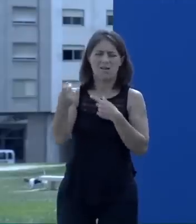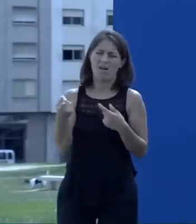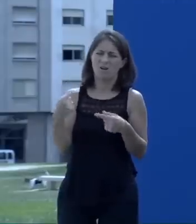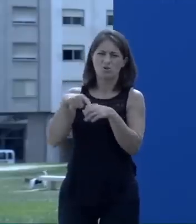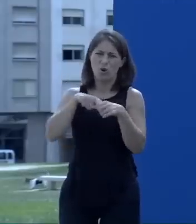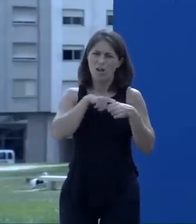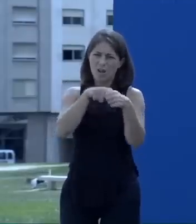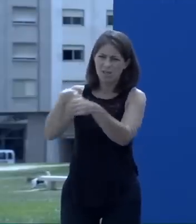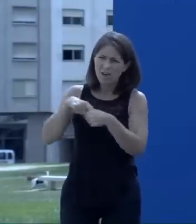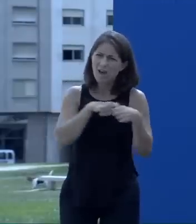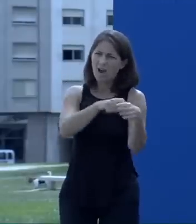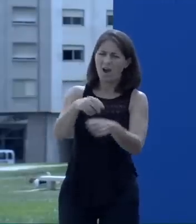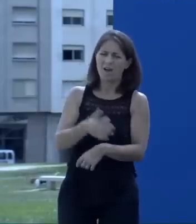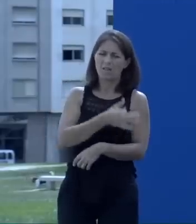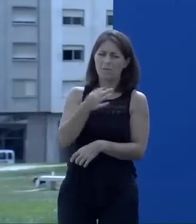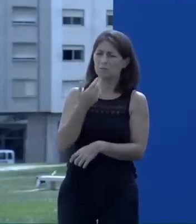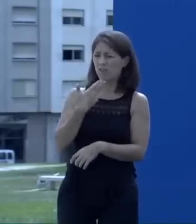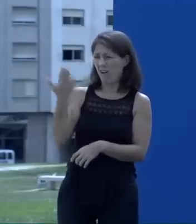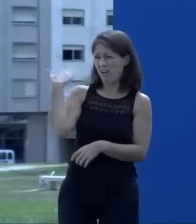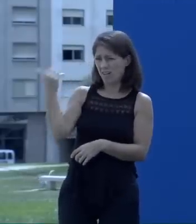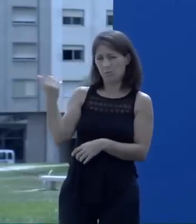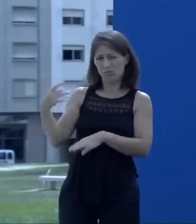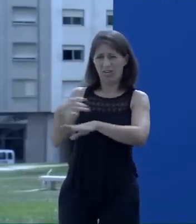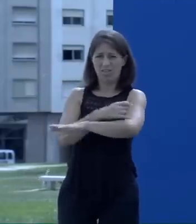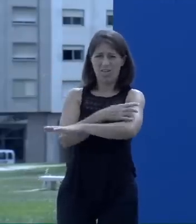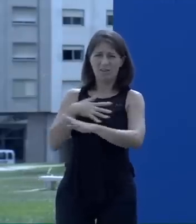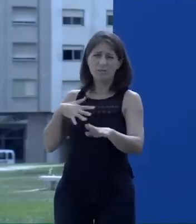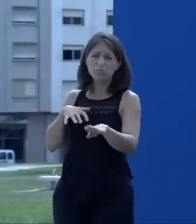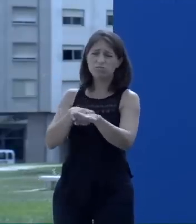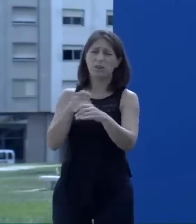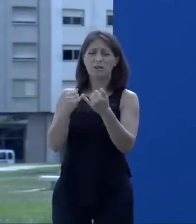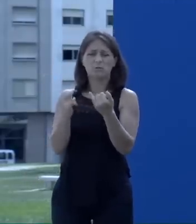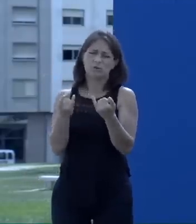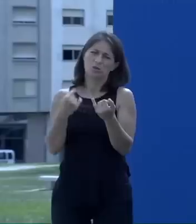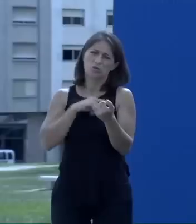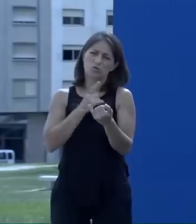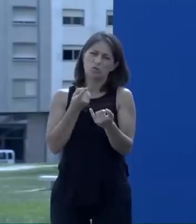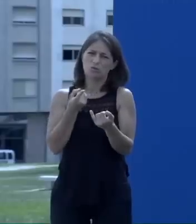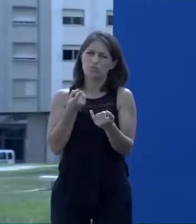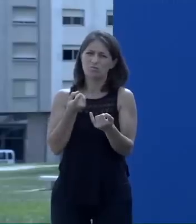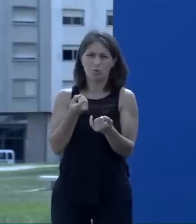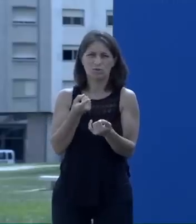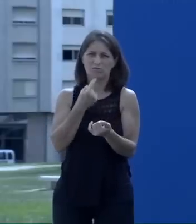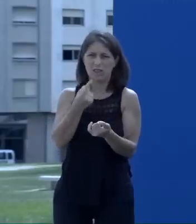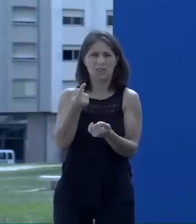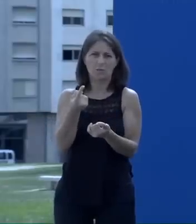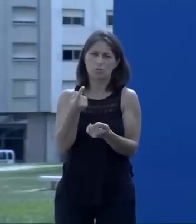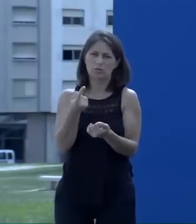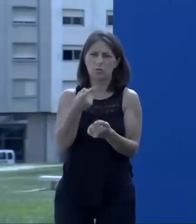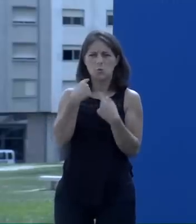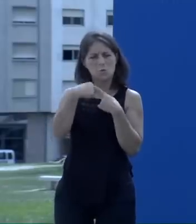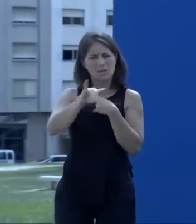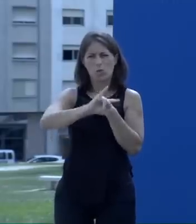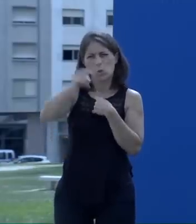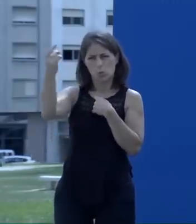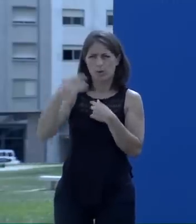Marea con relación ao accidente de onte do Porriño. Tempo haberá para facer outras valoracións, pero hoxe simplemente esa doble